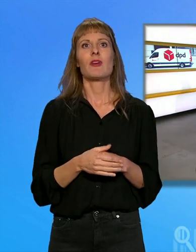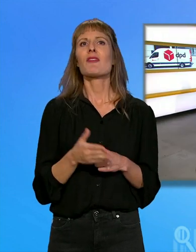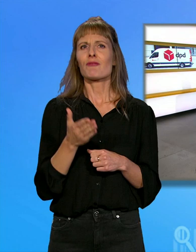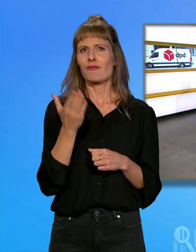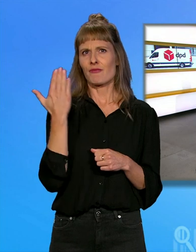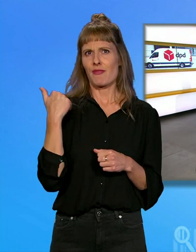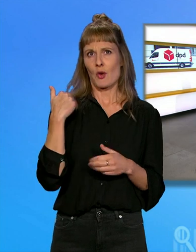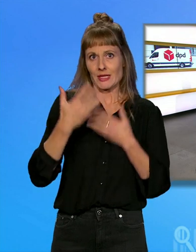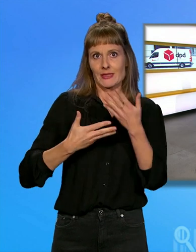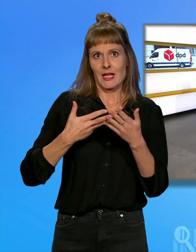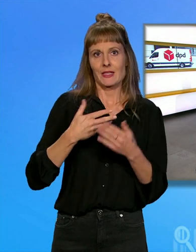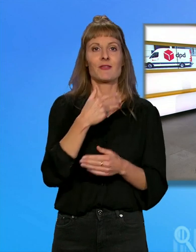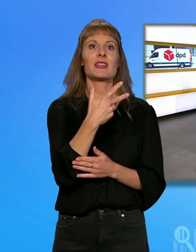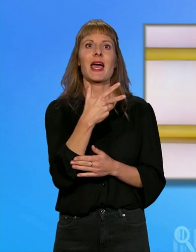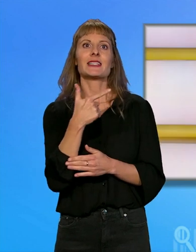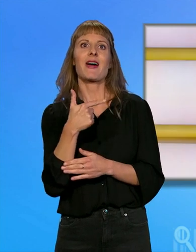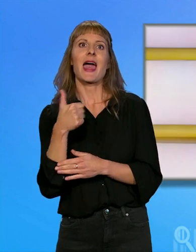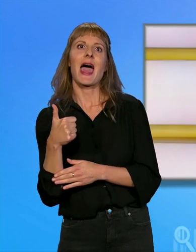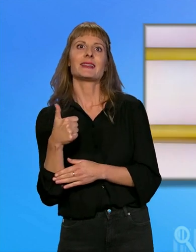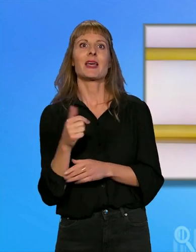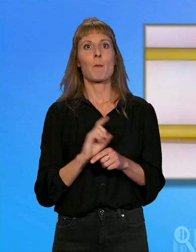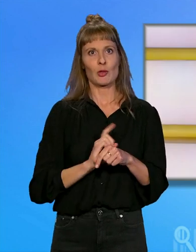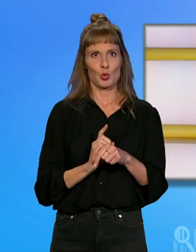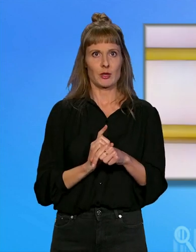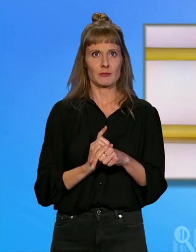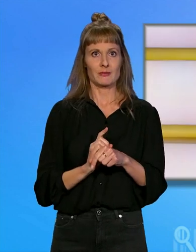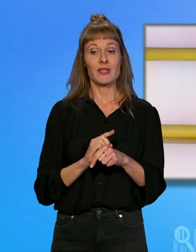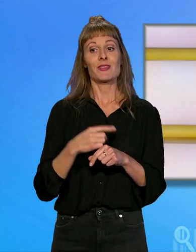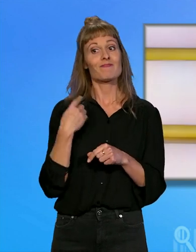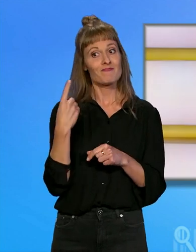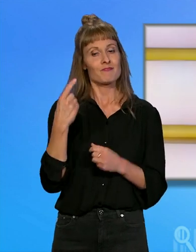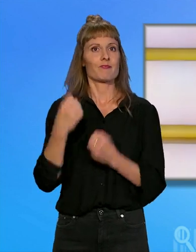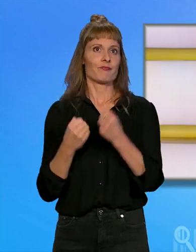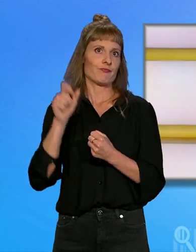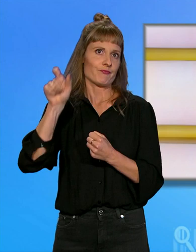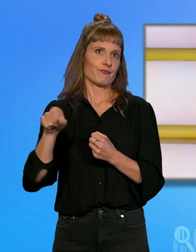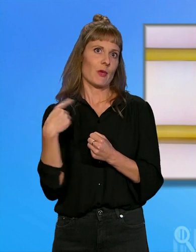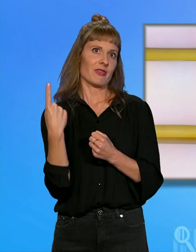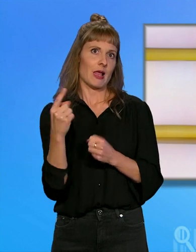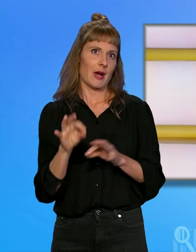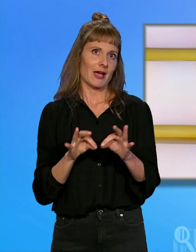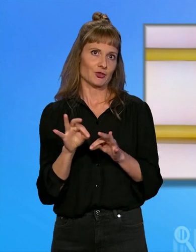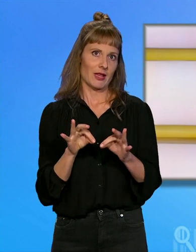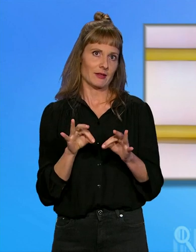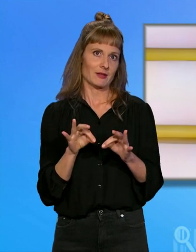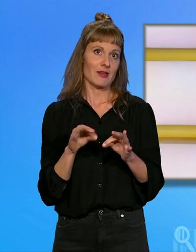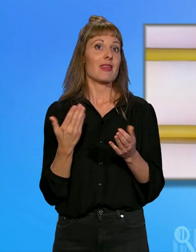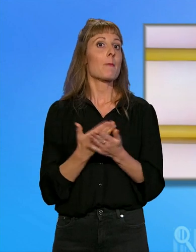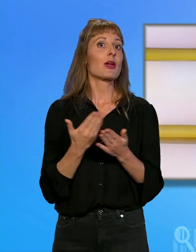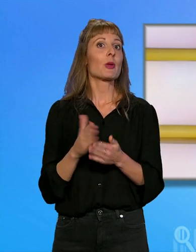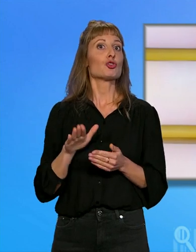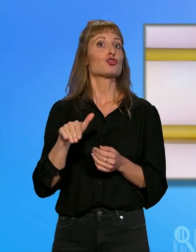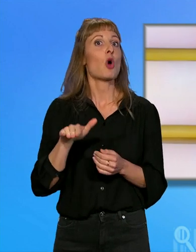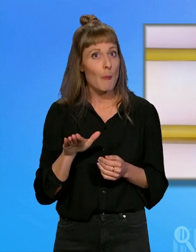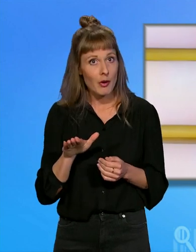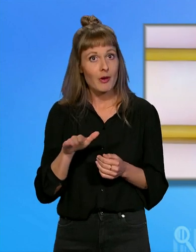kann auch verstellt werden. Wir haben Mitarbeiter, die das mit den Fahrern korrigieren. Der Fahrer kann bei jedem Stopp noch mal eine Zeitänderung machen.